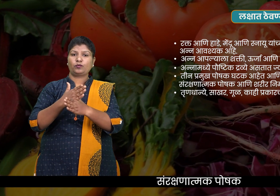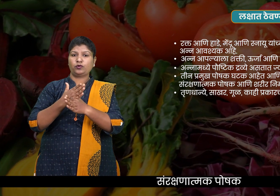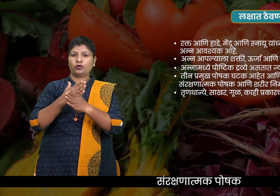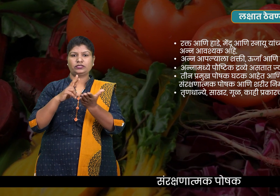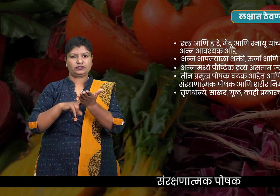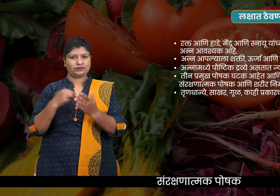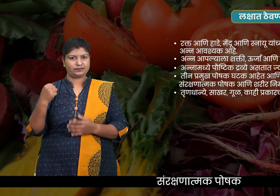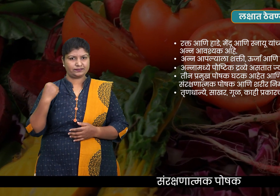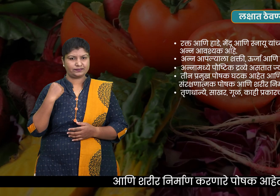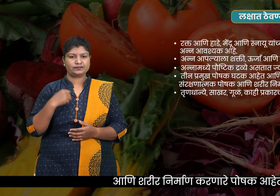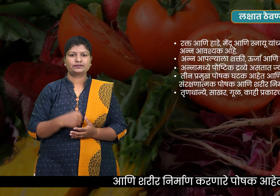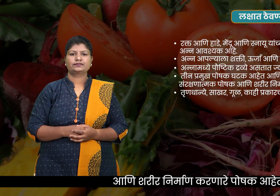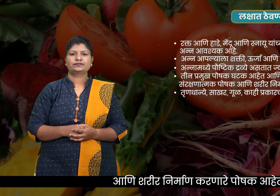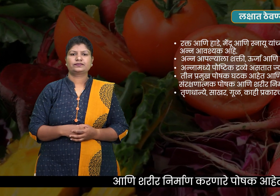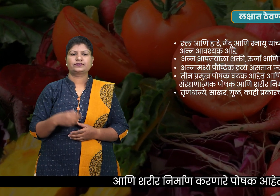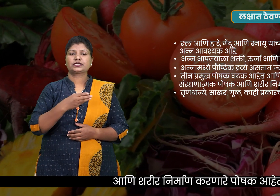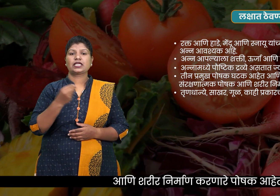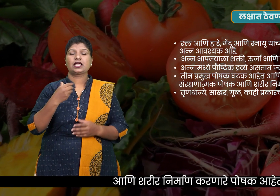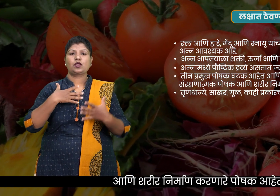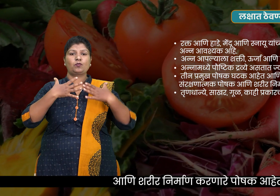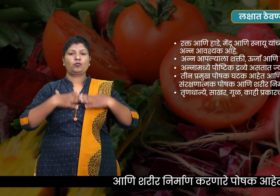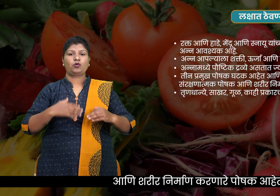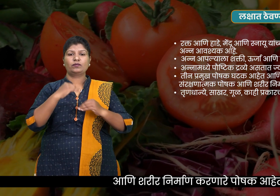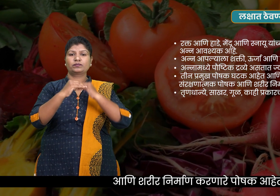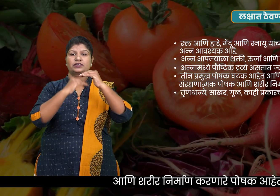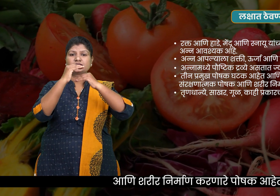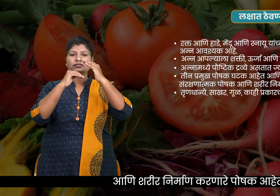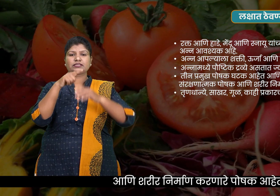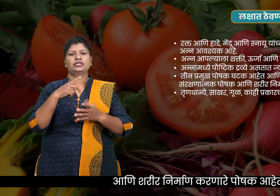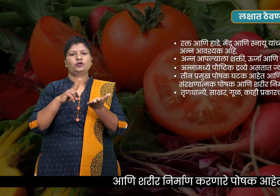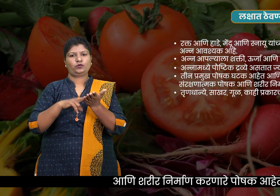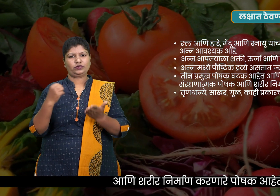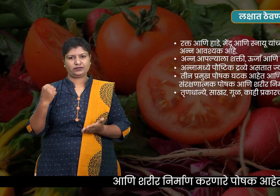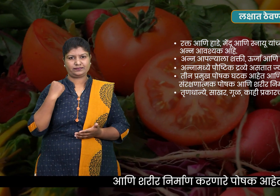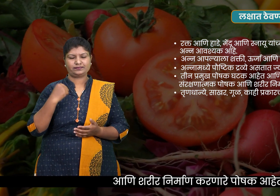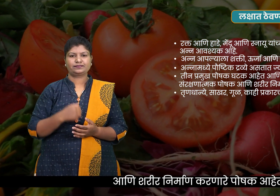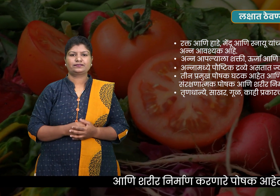संरक्षणात्मक पोषक आणि शरीर निर्माण करणारे पोषक आहेत.